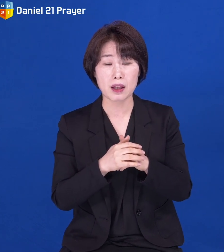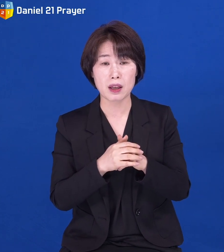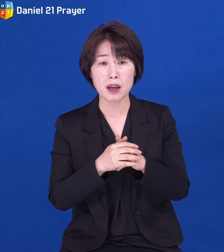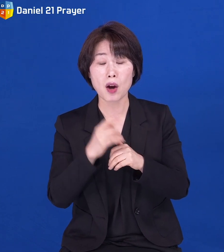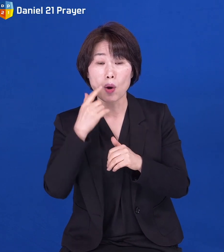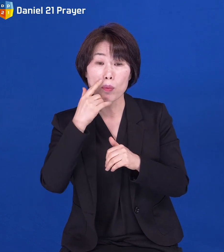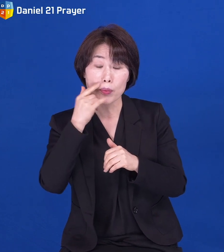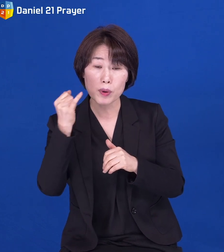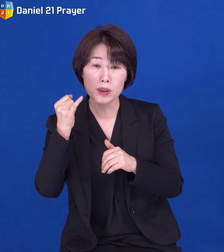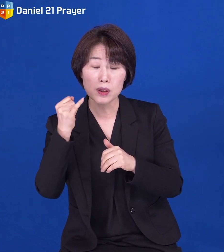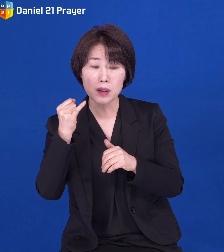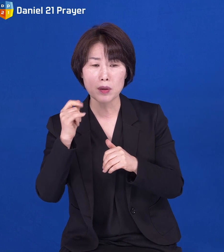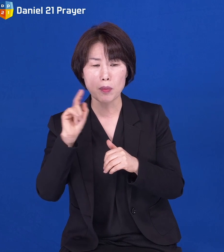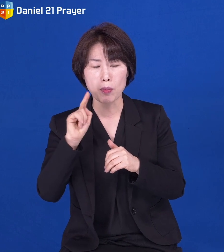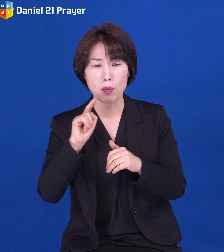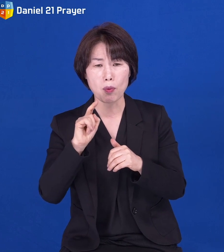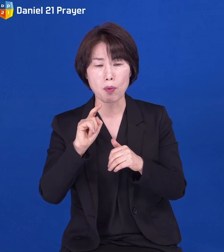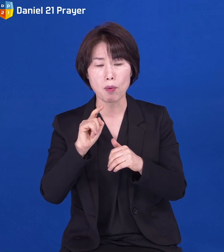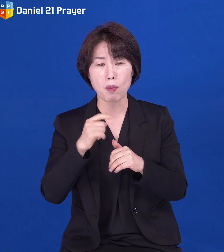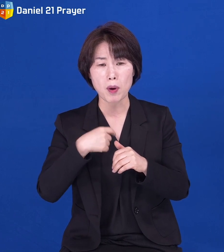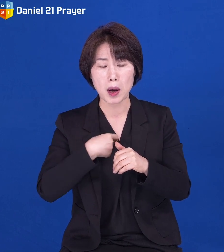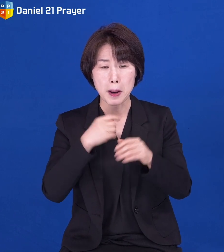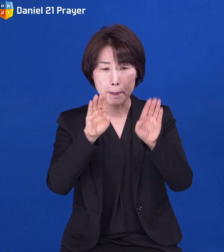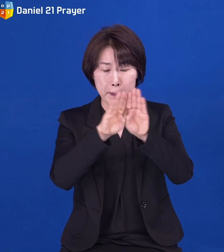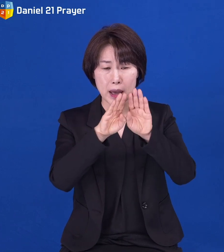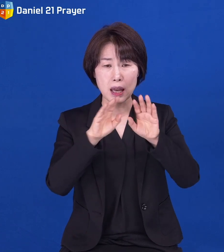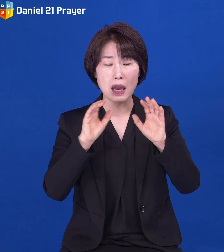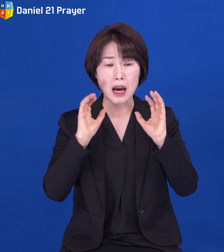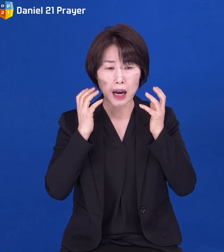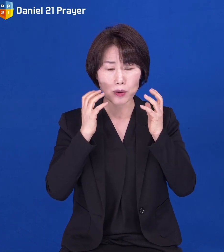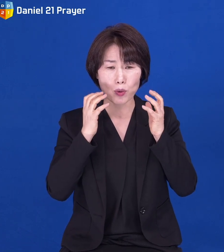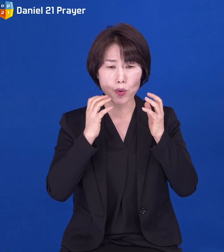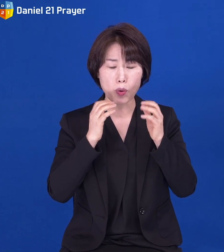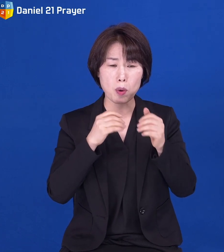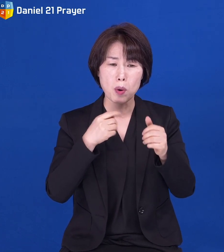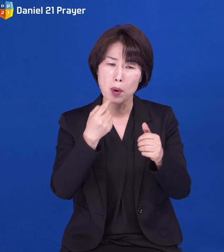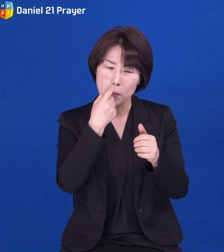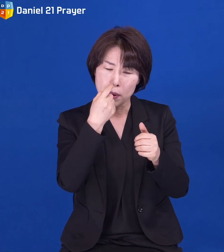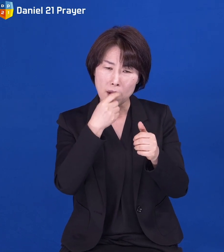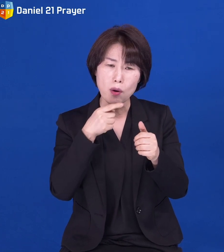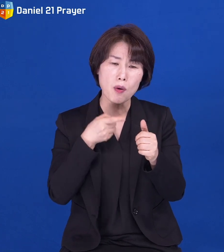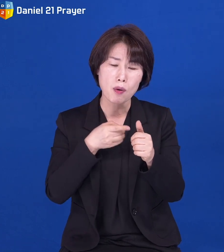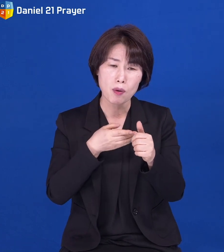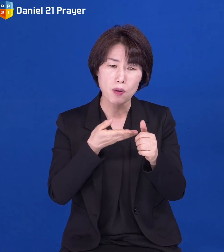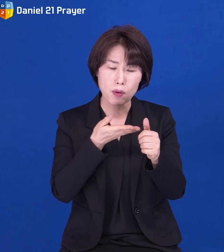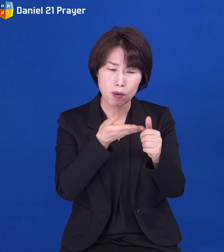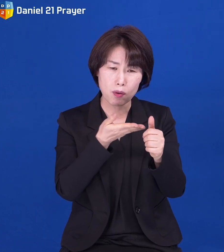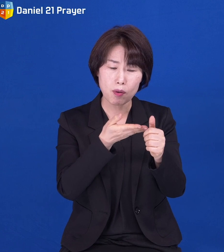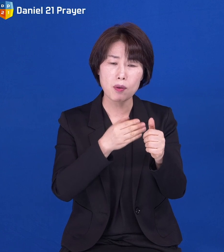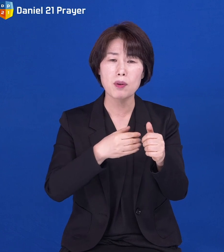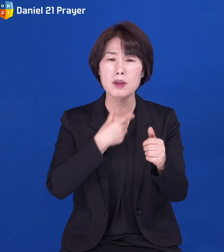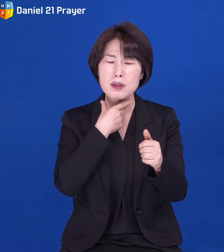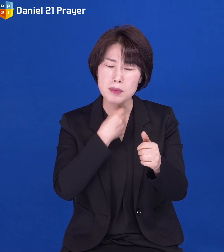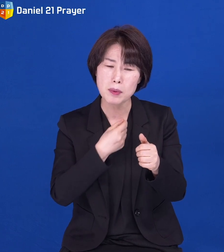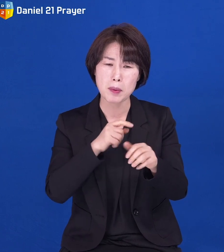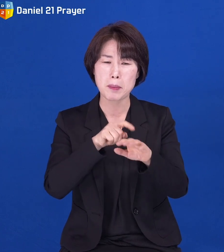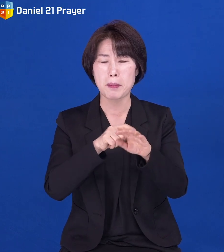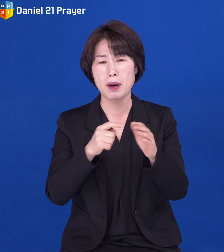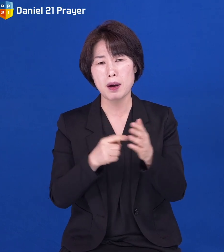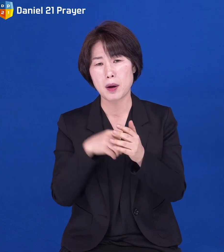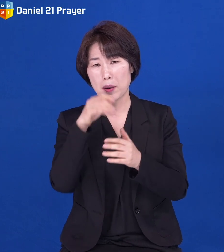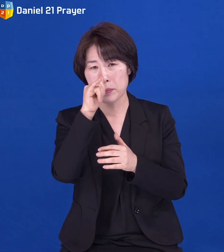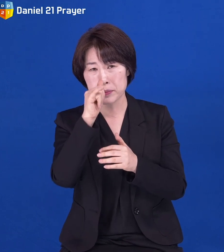더 배우게 하려고 더 좀 깨우쳐 주려고 안 가는 데가 없거든요. 부모 마음이 다 똑같은데 아픈 아이 키우는 엄마 마음은